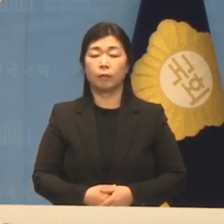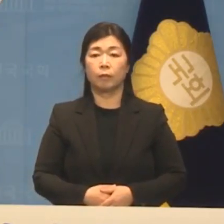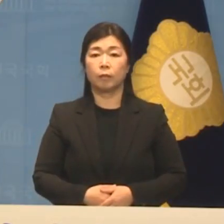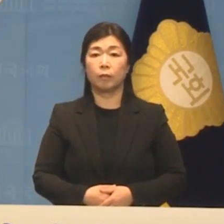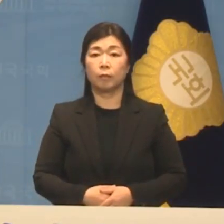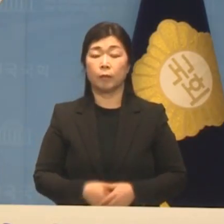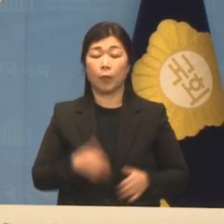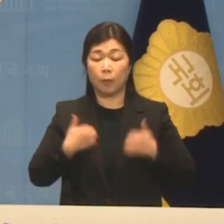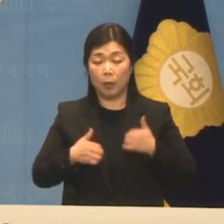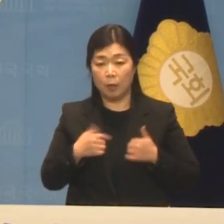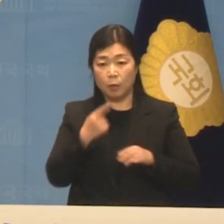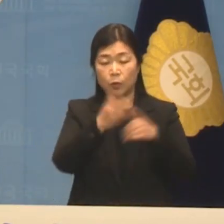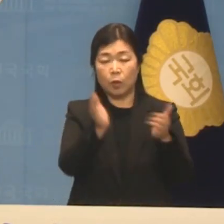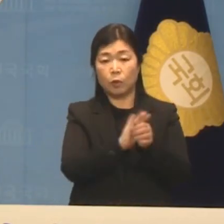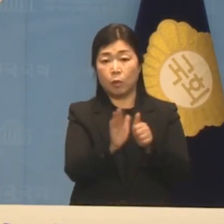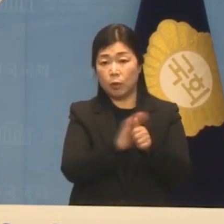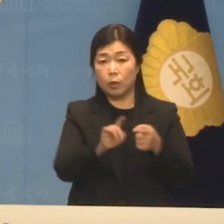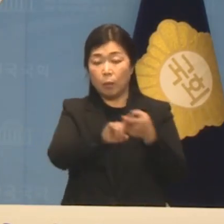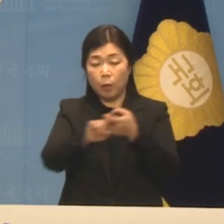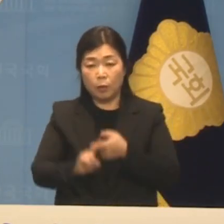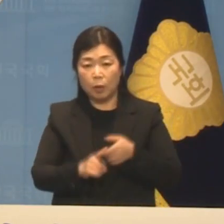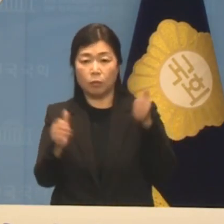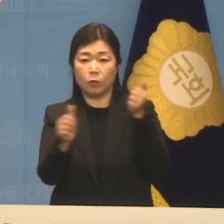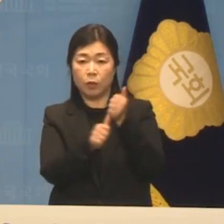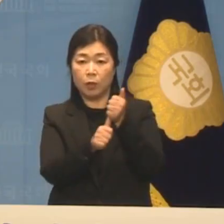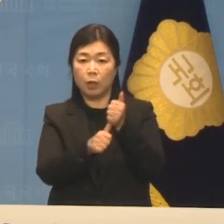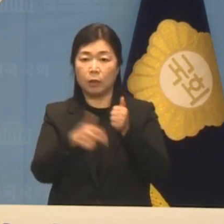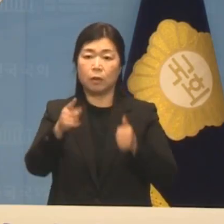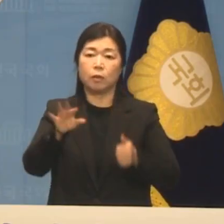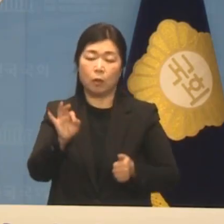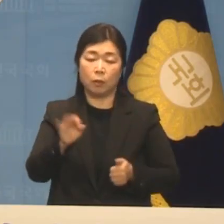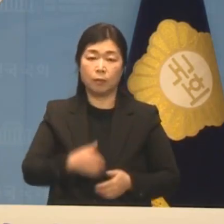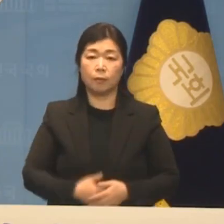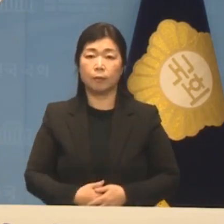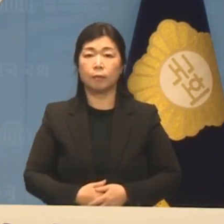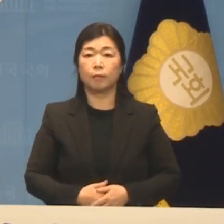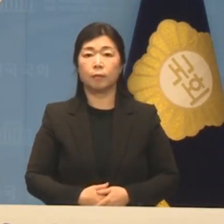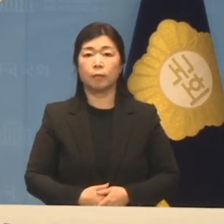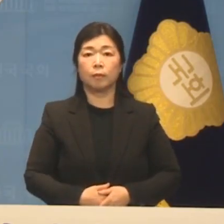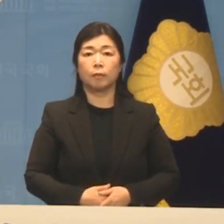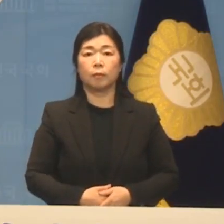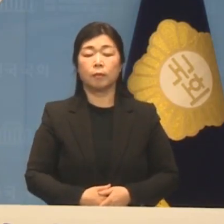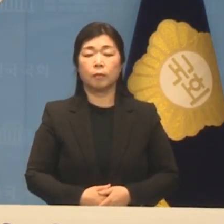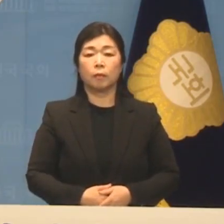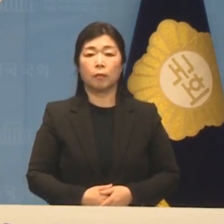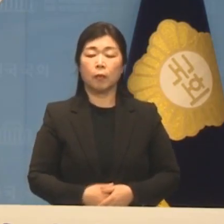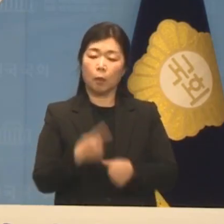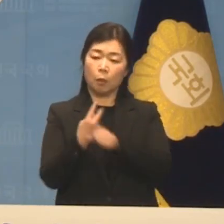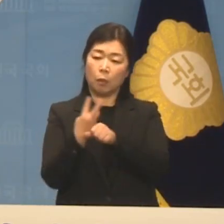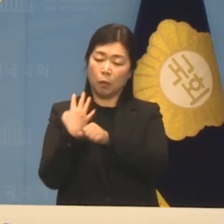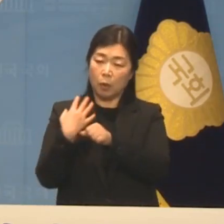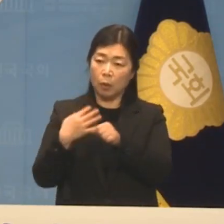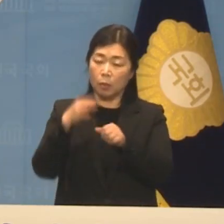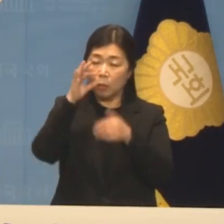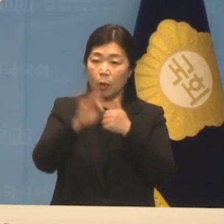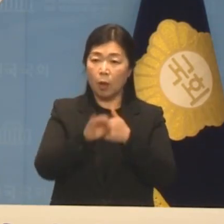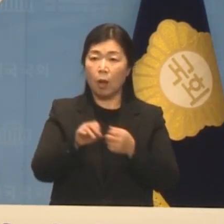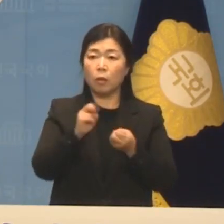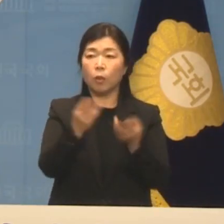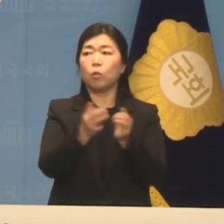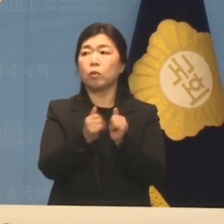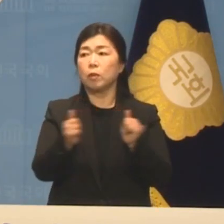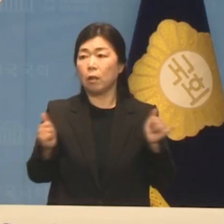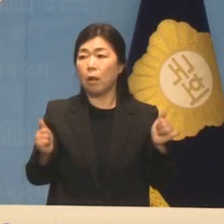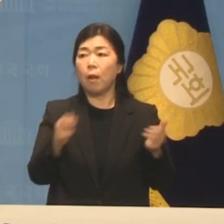네, 반갑습니다. 민주노총 서비스연맹 수석부위원장 정민정입니다. 불과 수년 전만 해도 택배